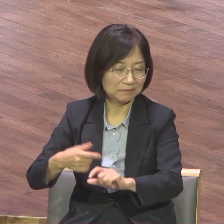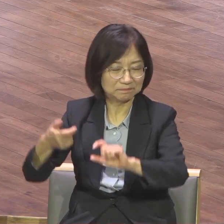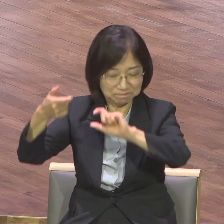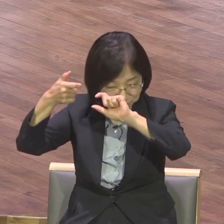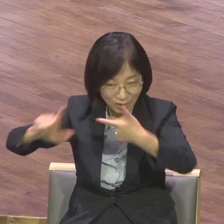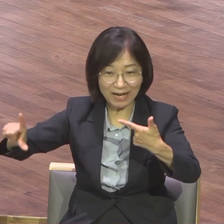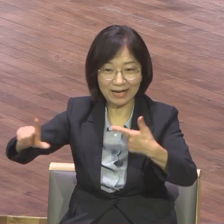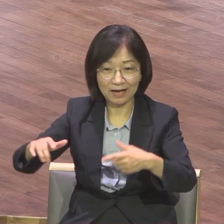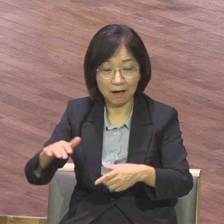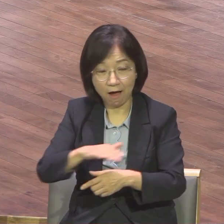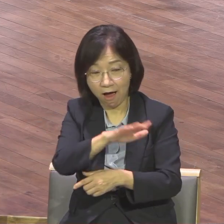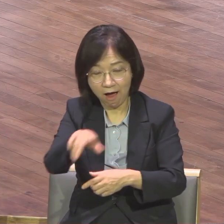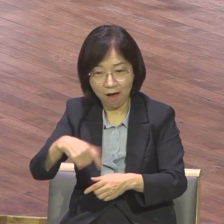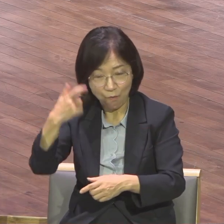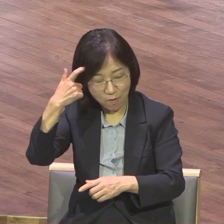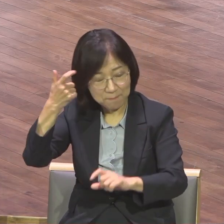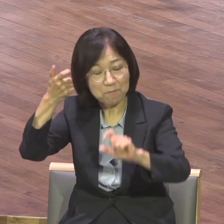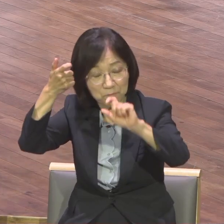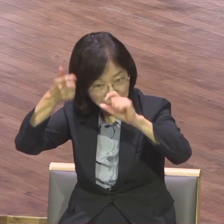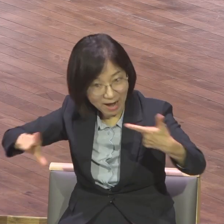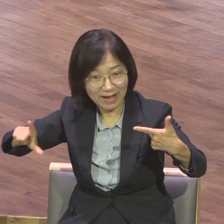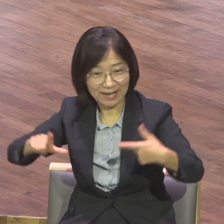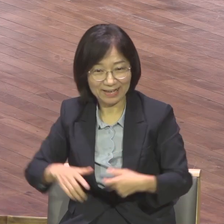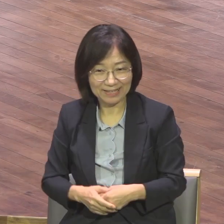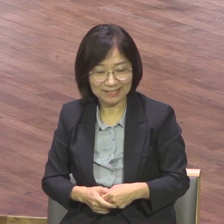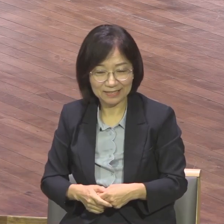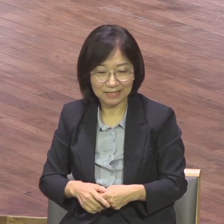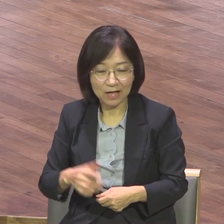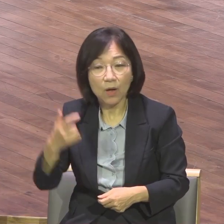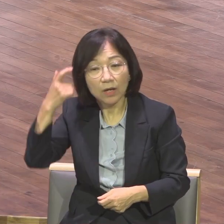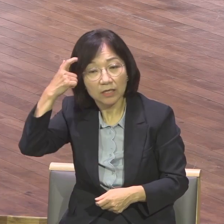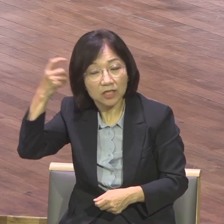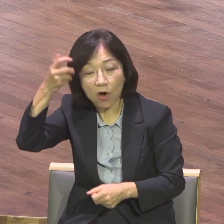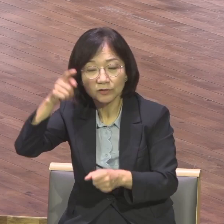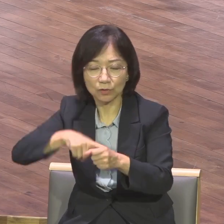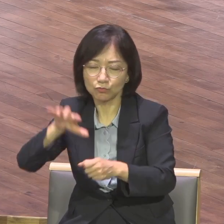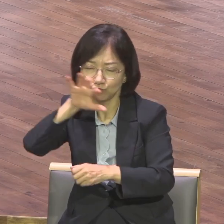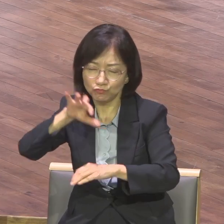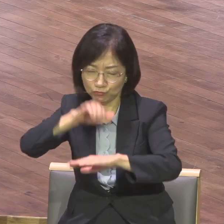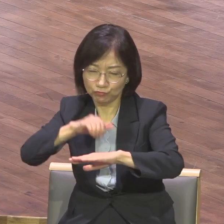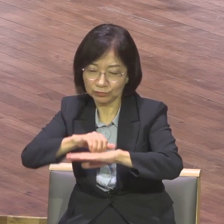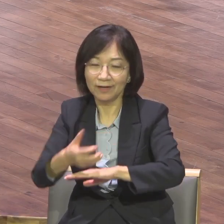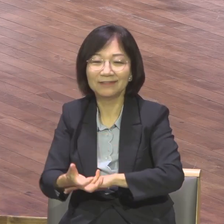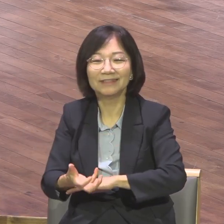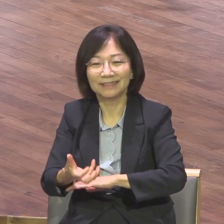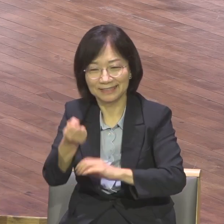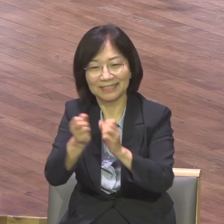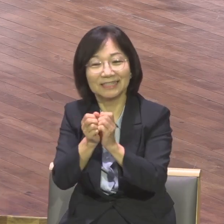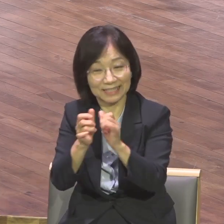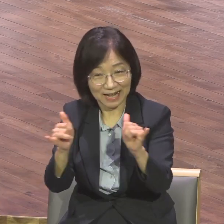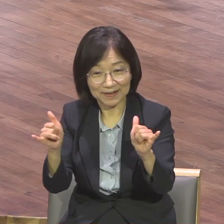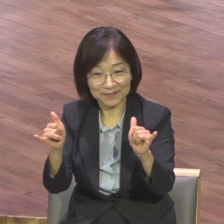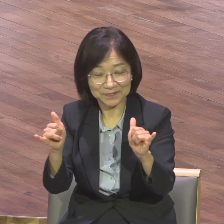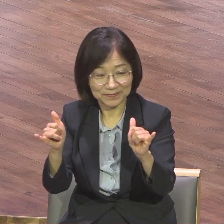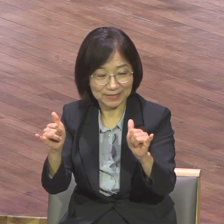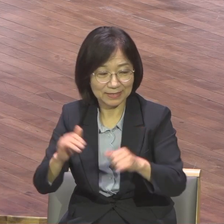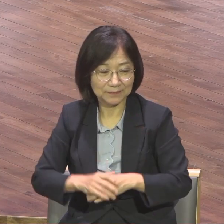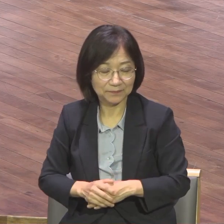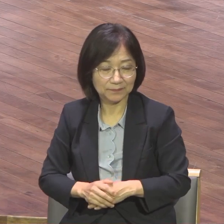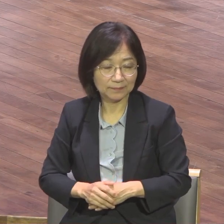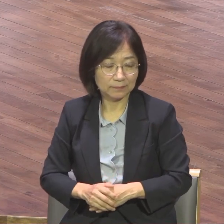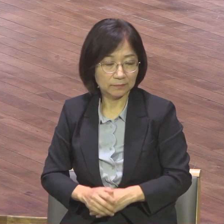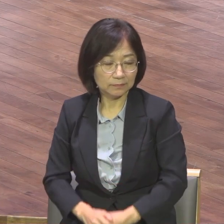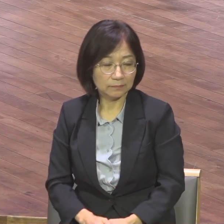겁니다. 영적으로 무장된 사람을 말하면 훈련되어진 사람. 여러분이 가장 조용한